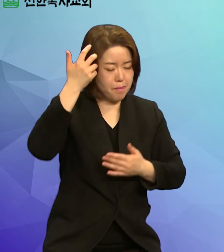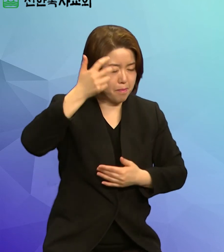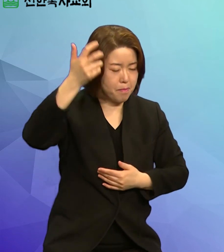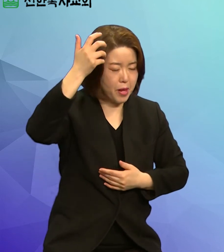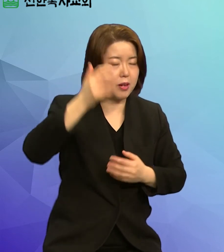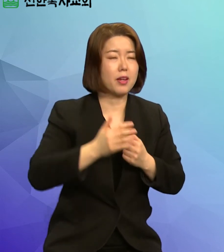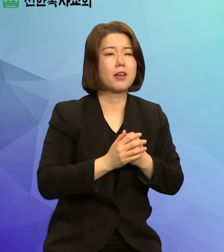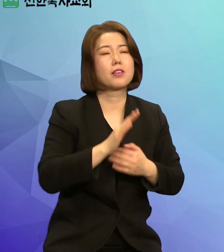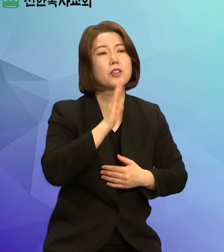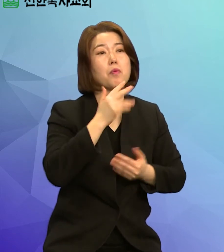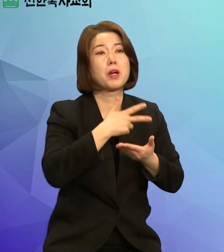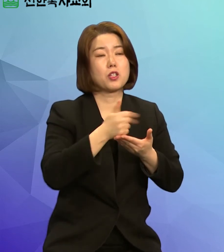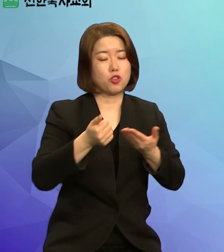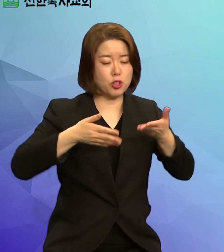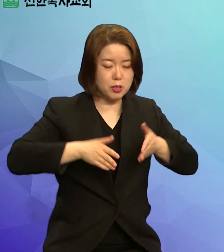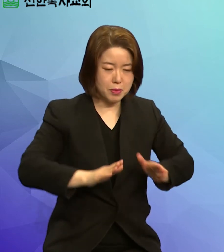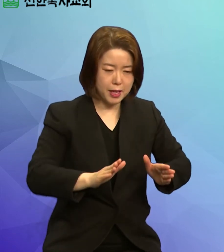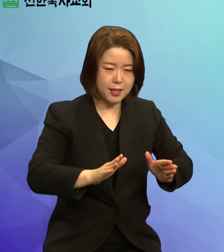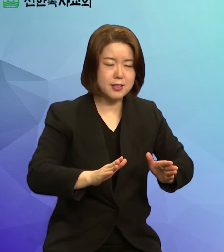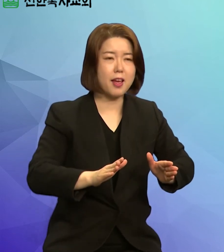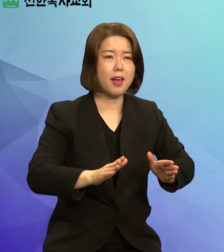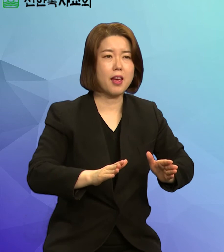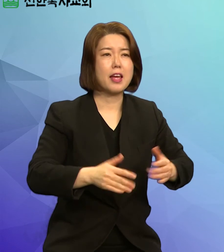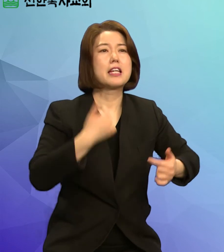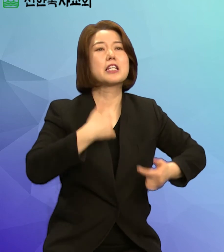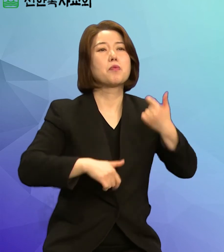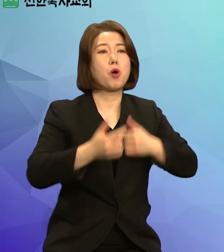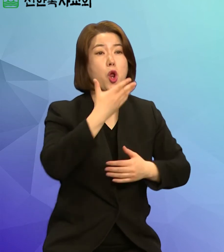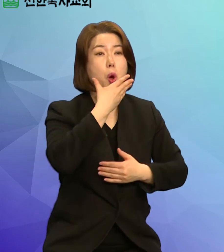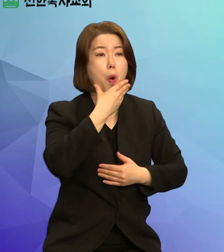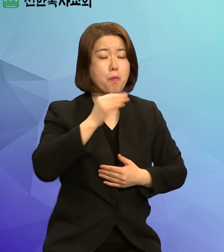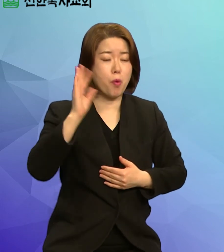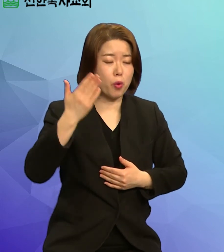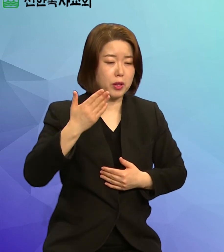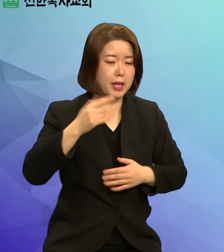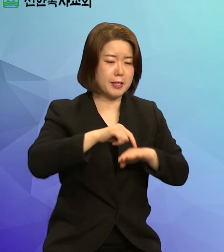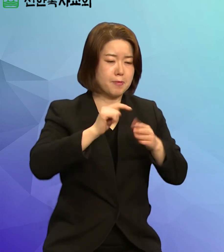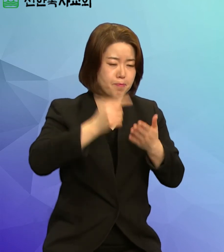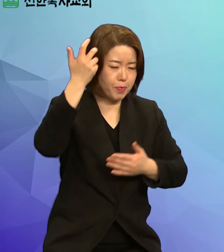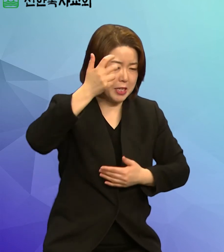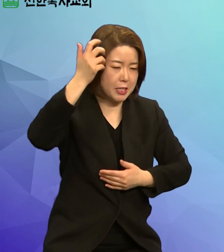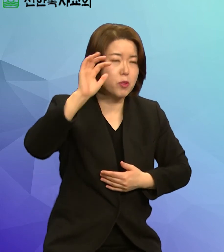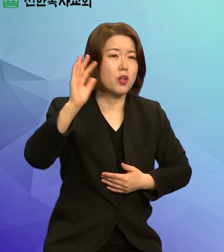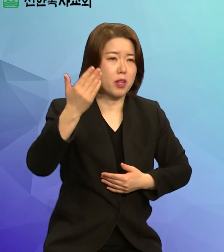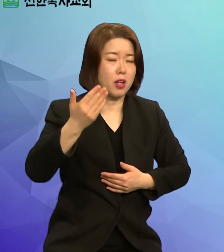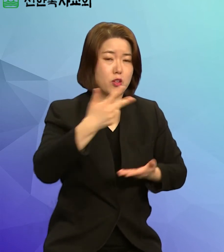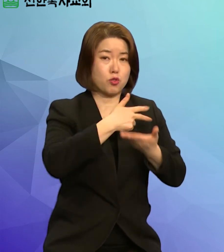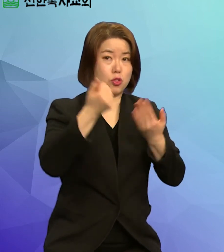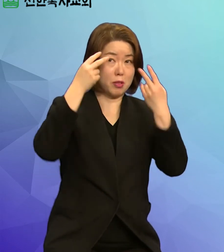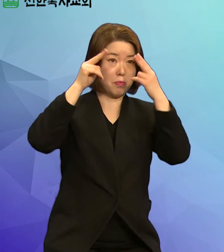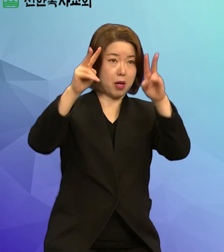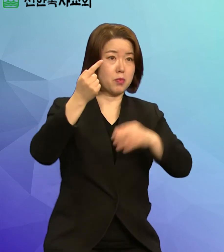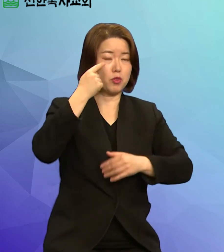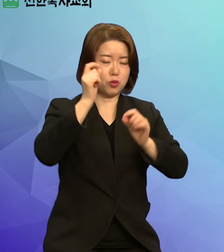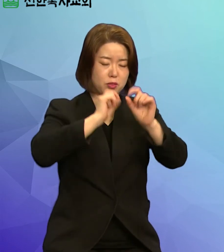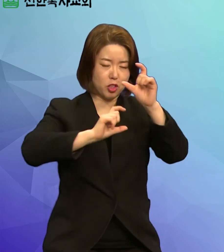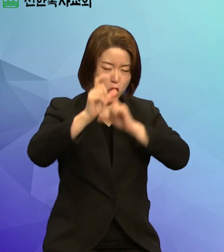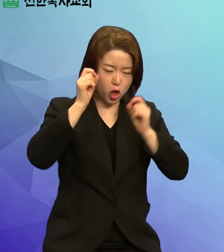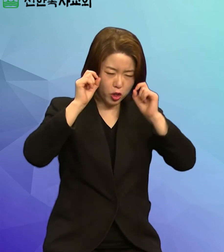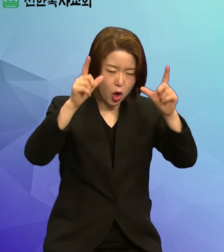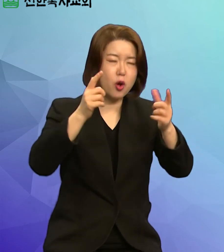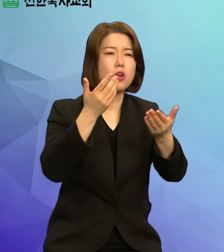정말 주님의 탄생을 기뻐하는 복된 심령이 되도록 주를 바라보는 눈을 더욱